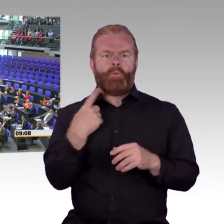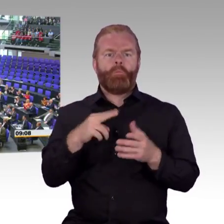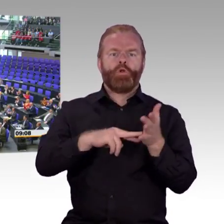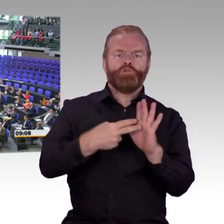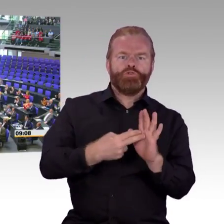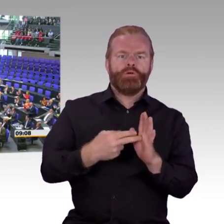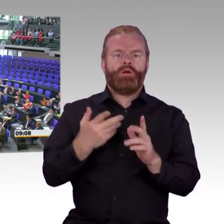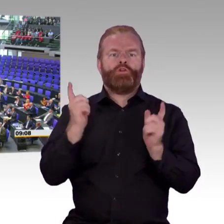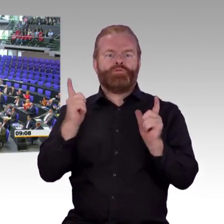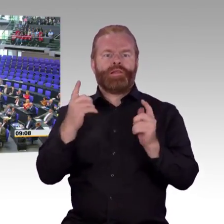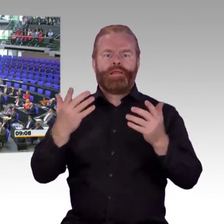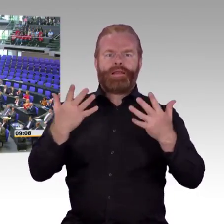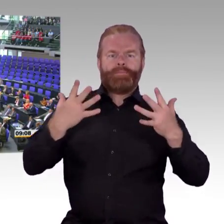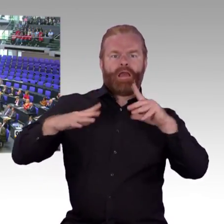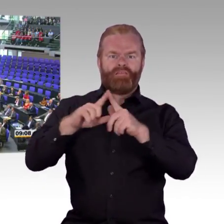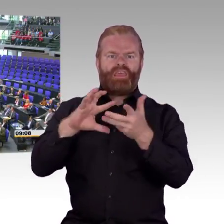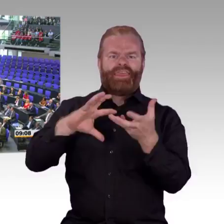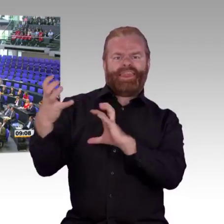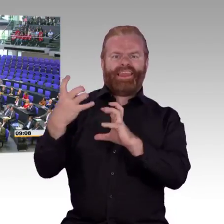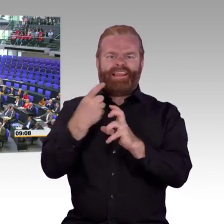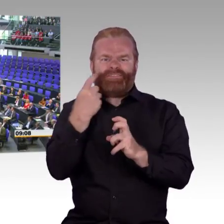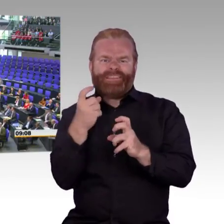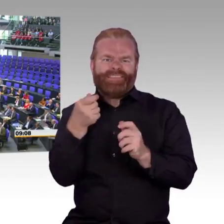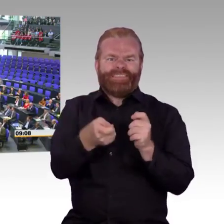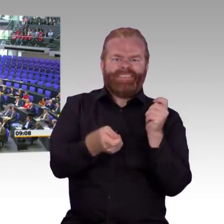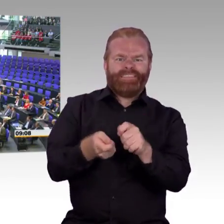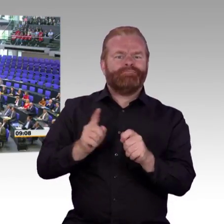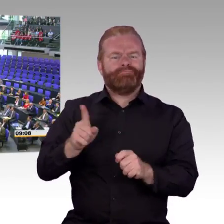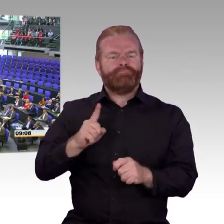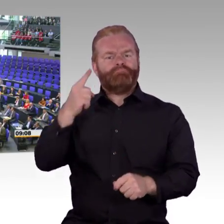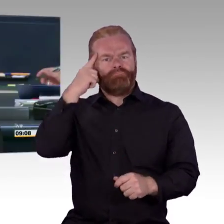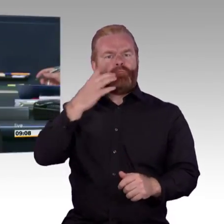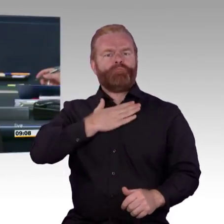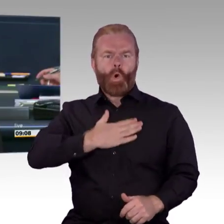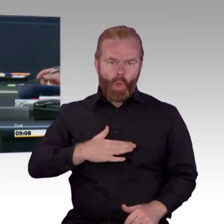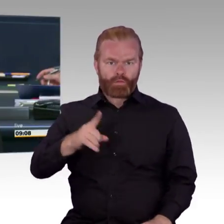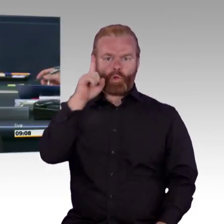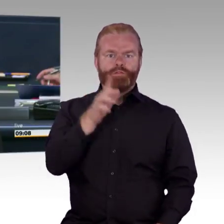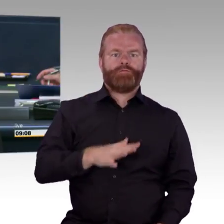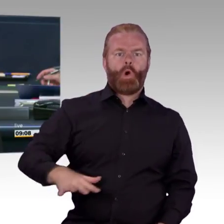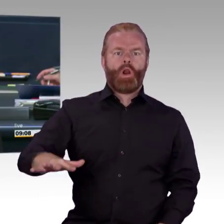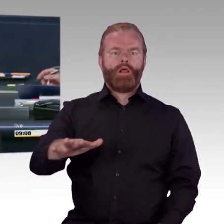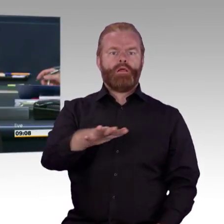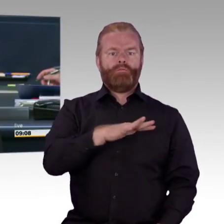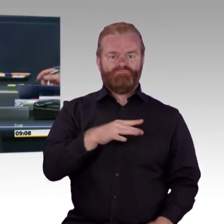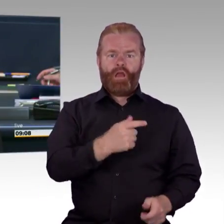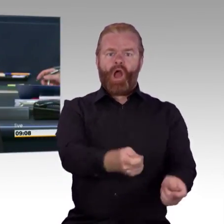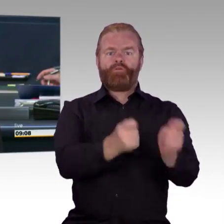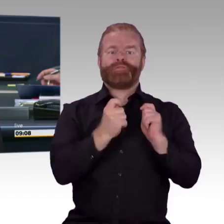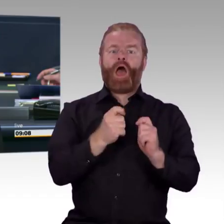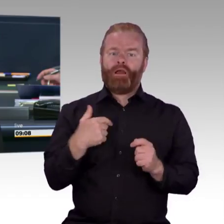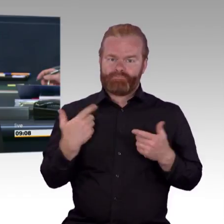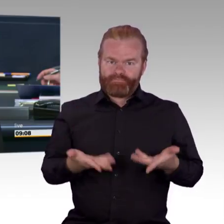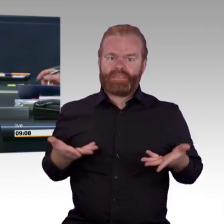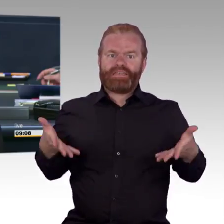Jetzt rufe ich auf den Tagesordnungspunkt 3 und den Zusatzpunkt 2, zweite und dritte Beratung der von den Fraktionen